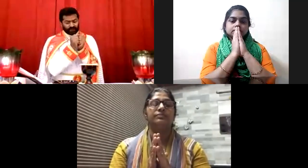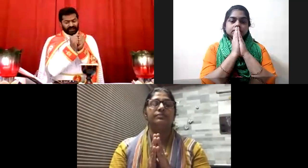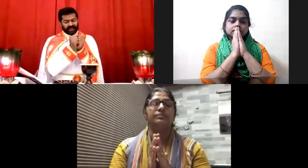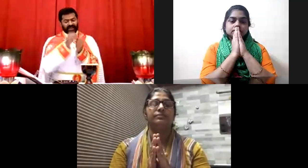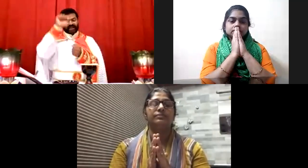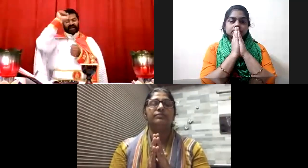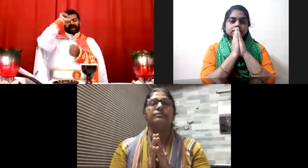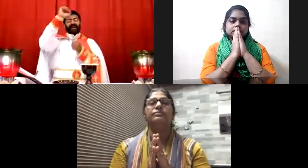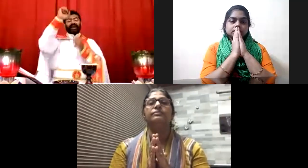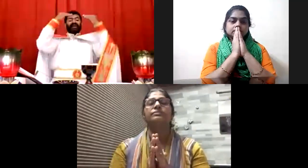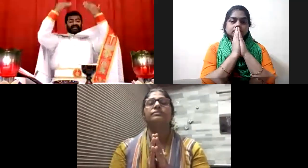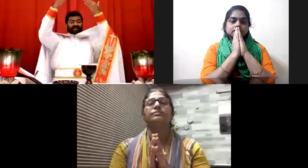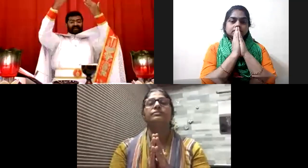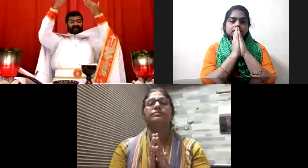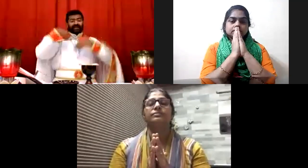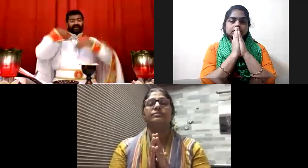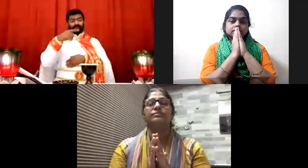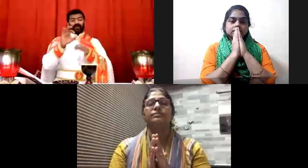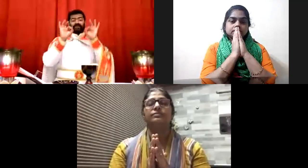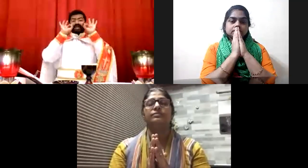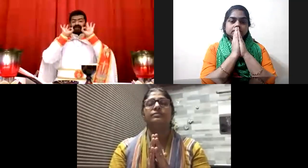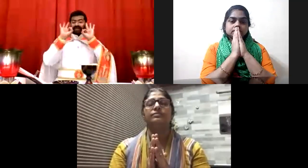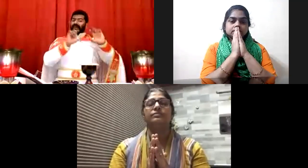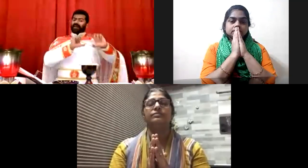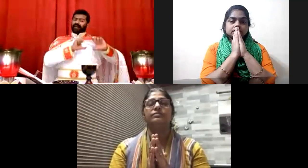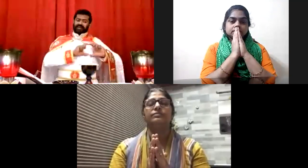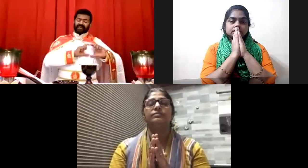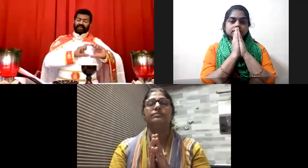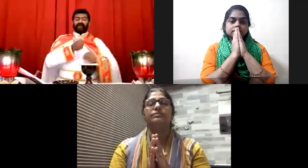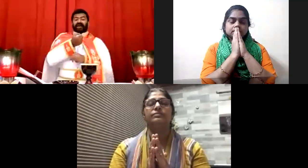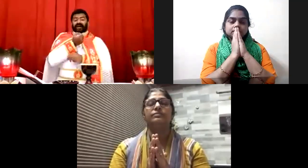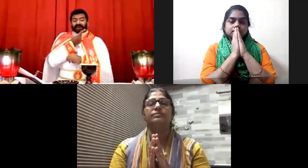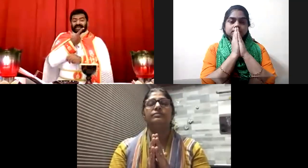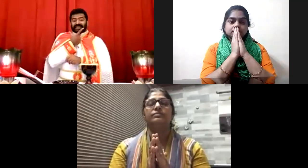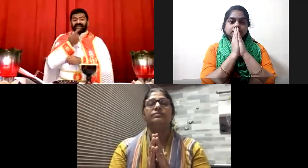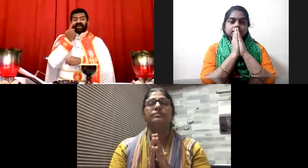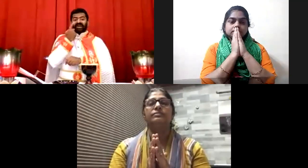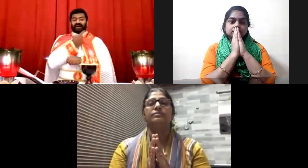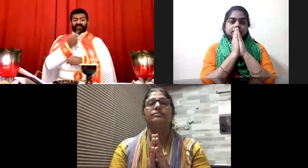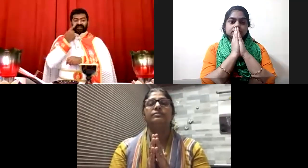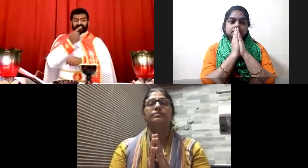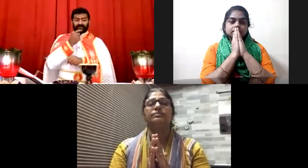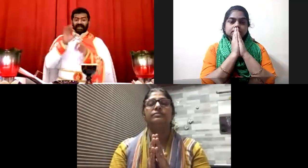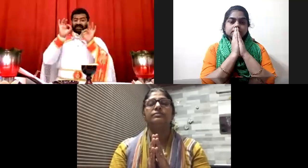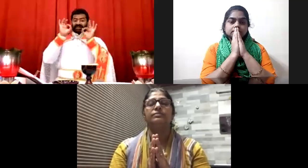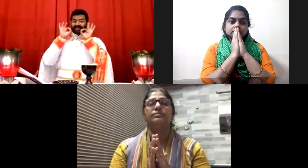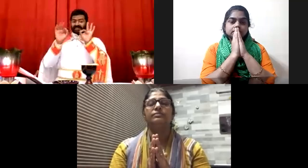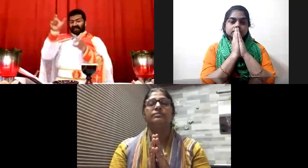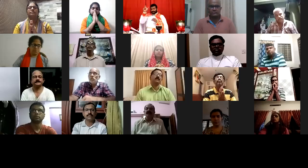മനോവിശ്വാസത്തോടു കൂടെ അങ്ങയുടെ സന്നിധിയിലെപ്പോഴും നിർമ്മല ഹൃദയരും പ്രസന്ന